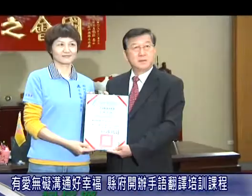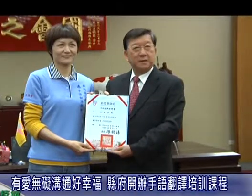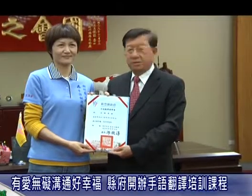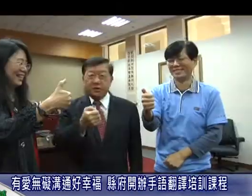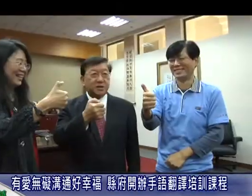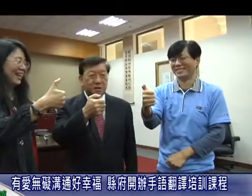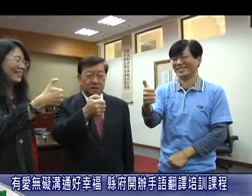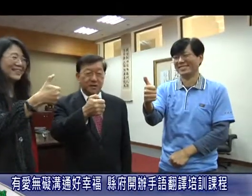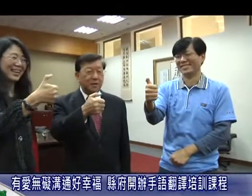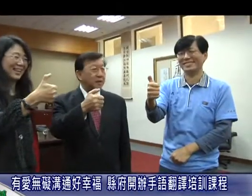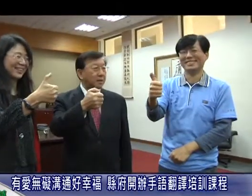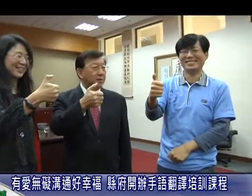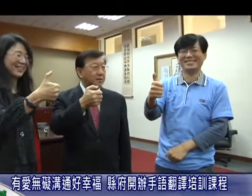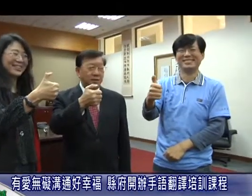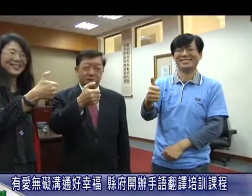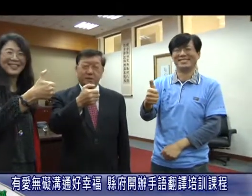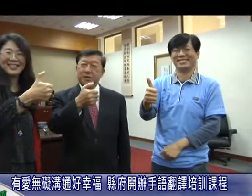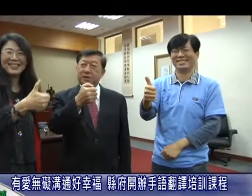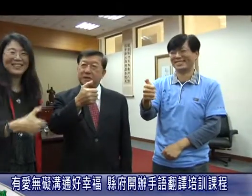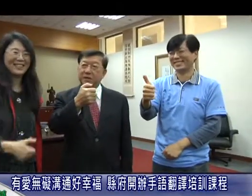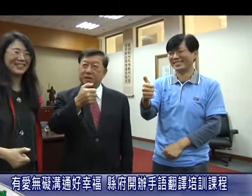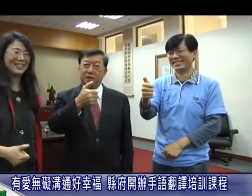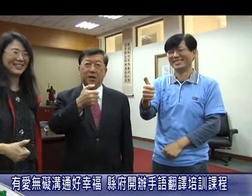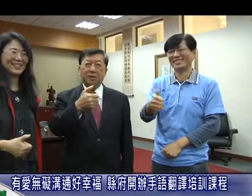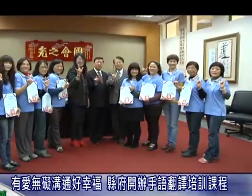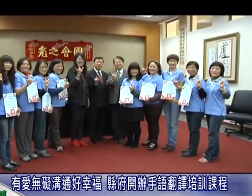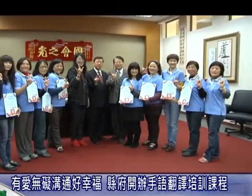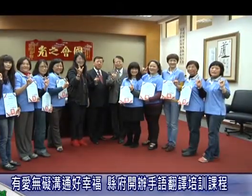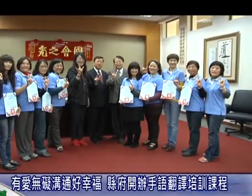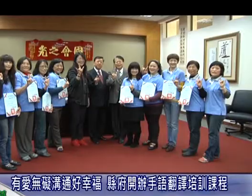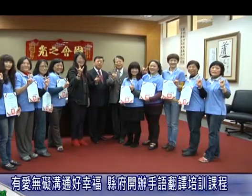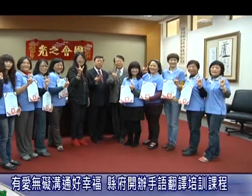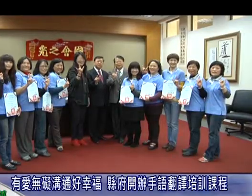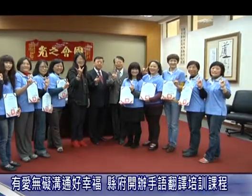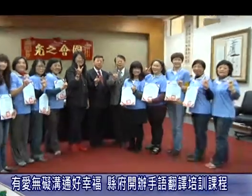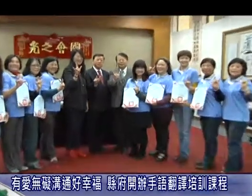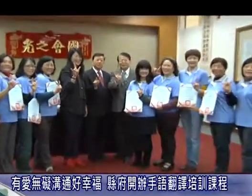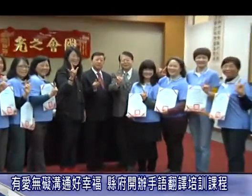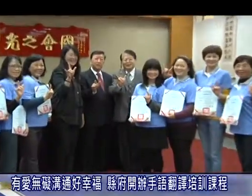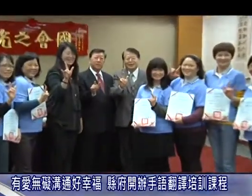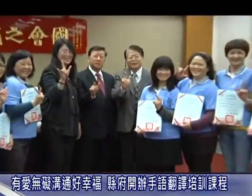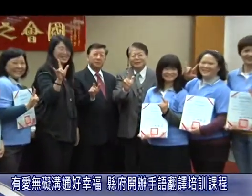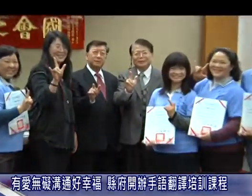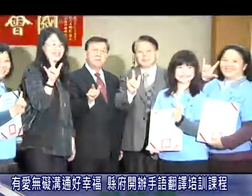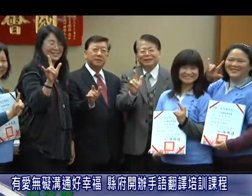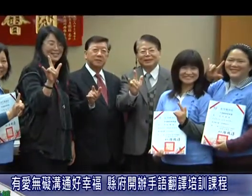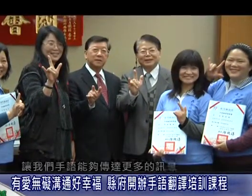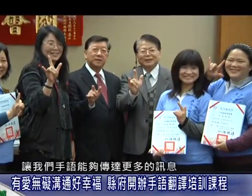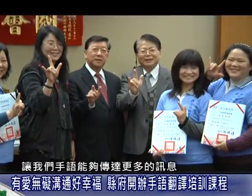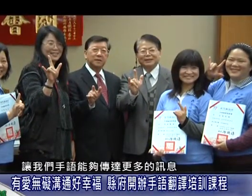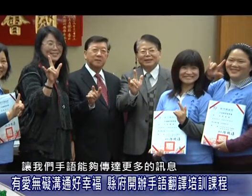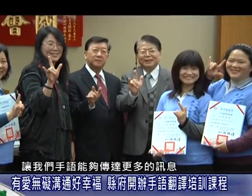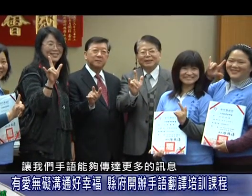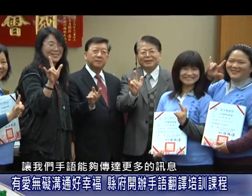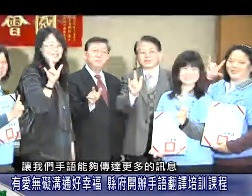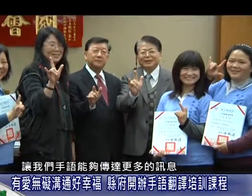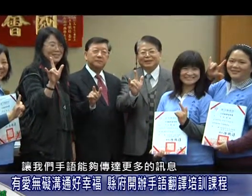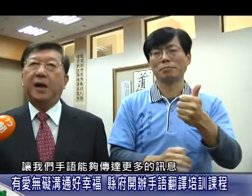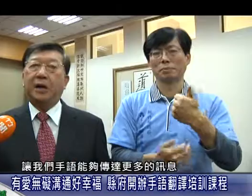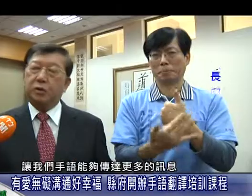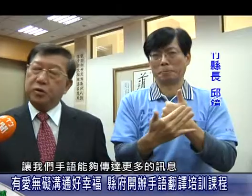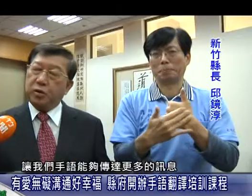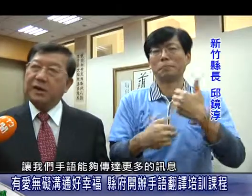手语，期待透过手语生力军加入，让新竹县成为沟通无障碍的幸福城市。 让我们手